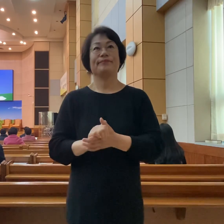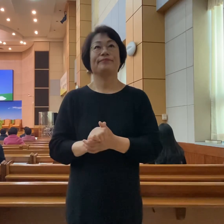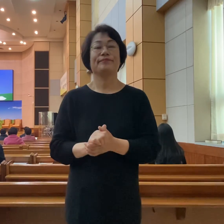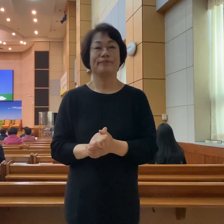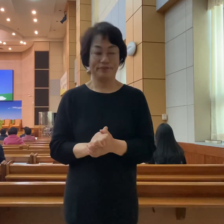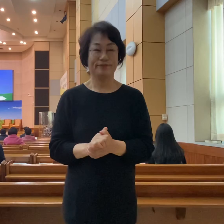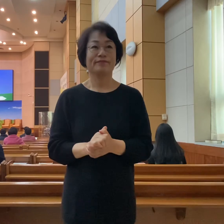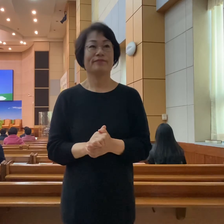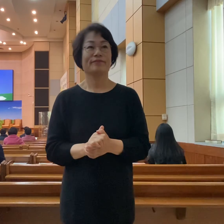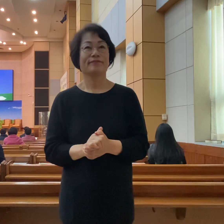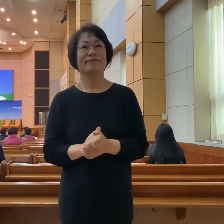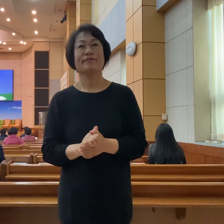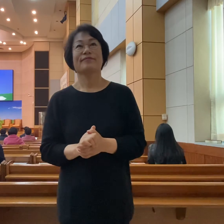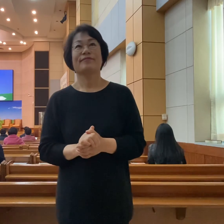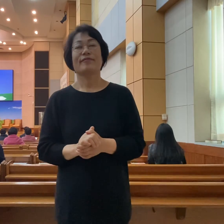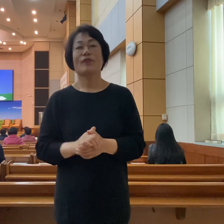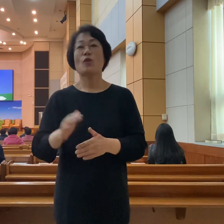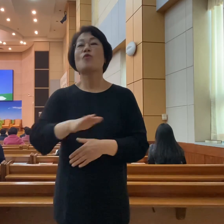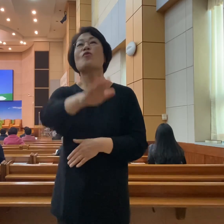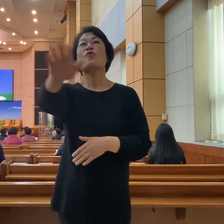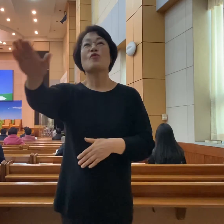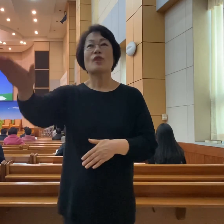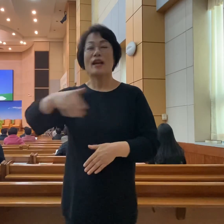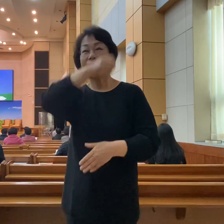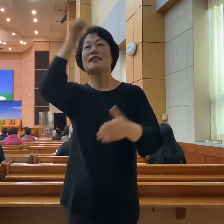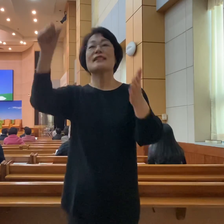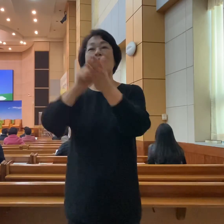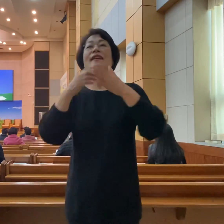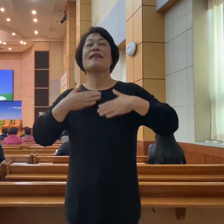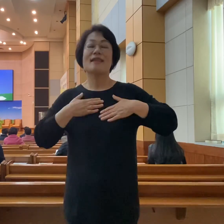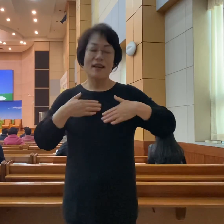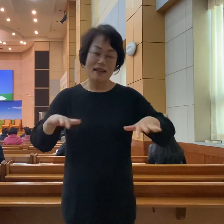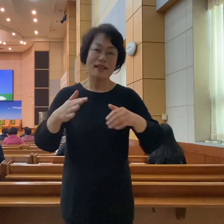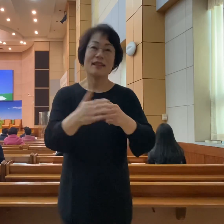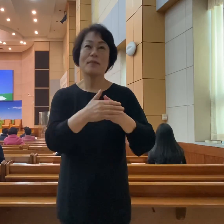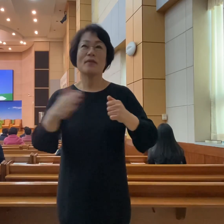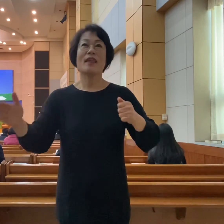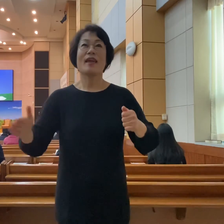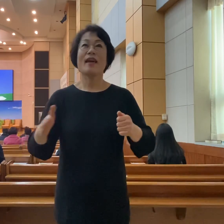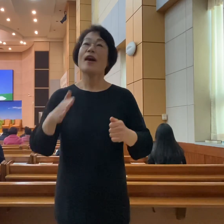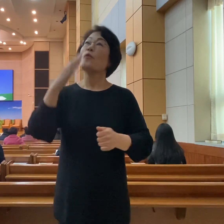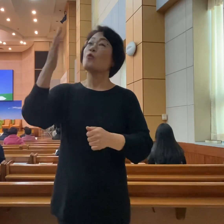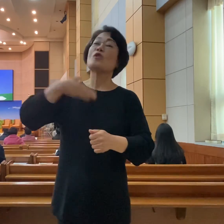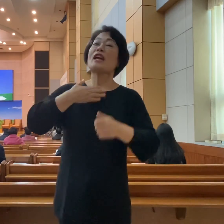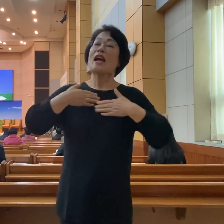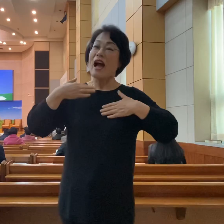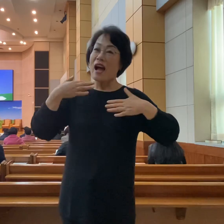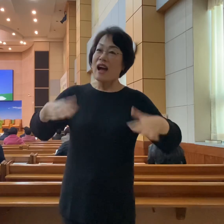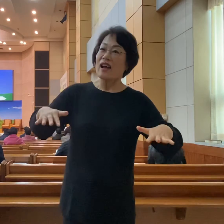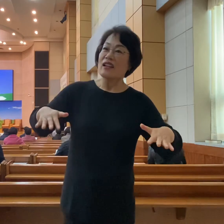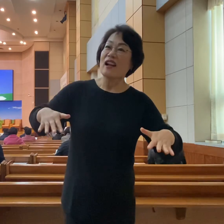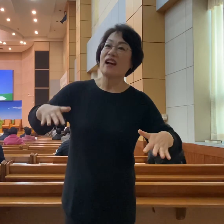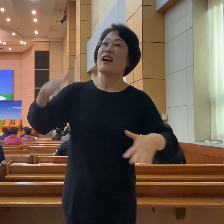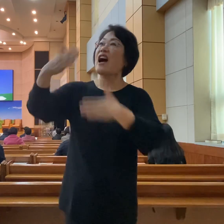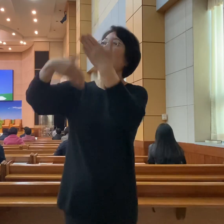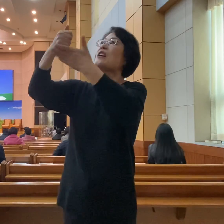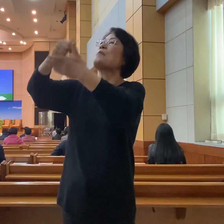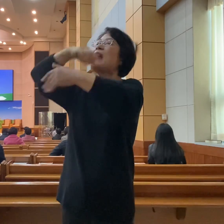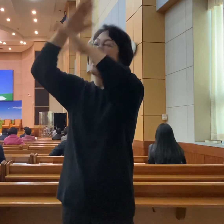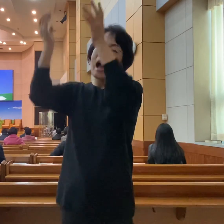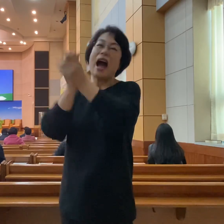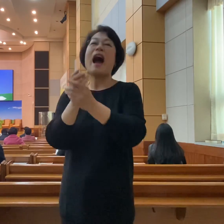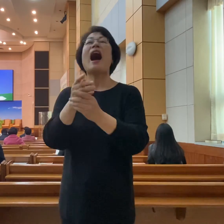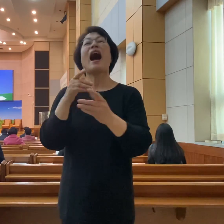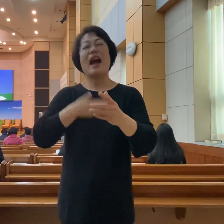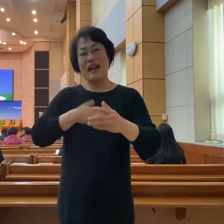그게 아니죠. 우리가 인생이 연약하기 때문에 우리 연약한 거 하나님이 다 알고 계시는 우리가 시험 받는 것도 다 알고